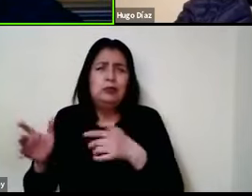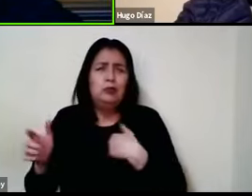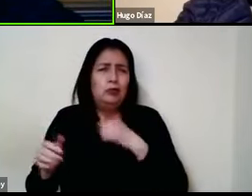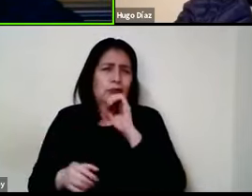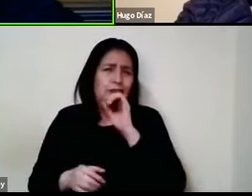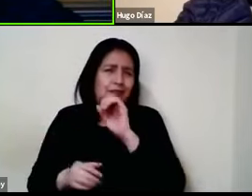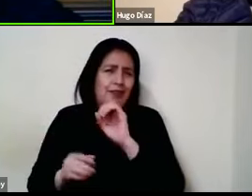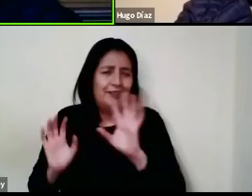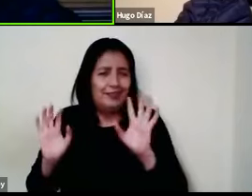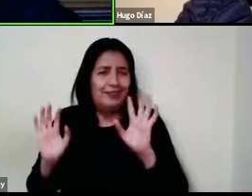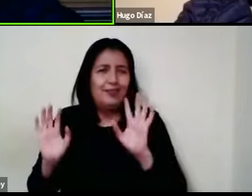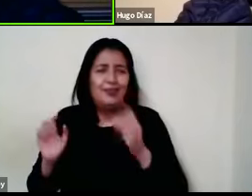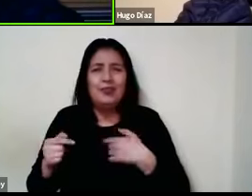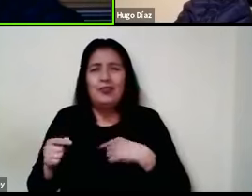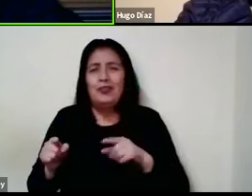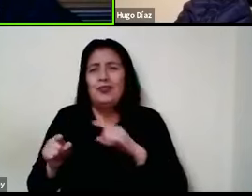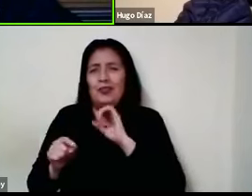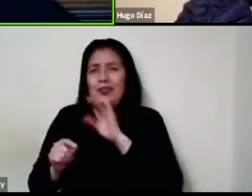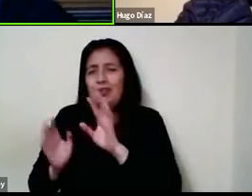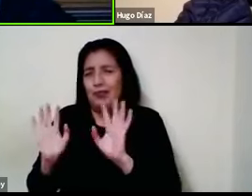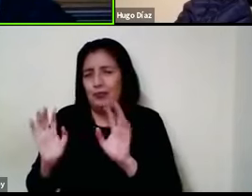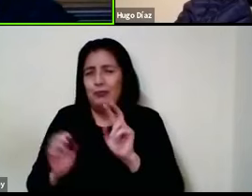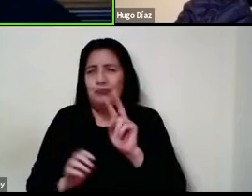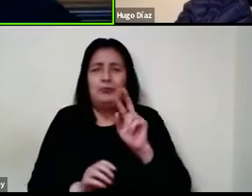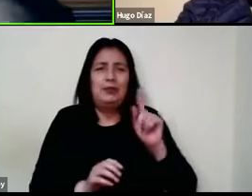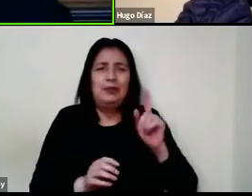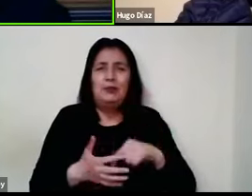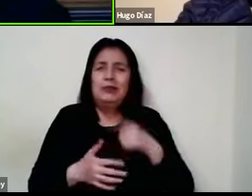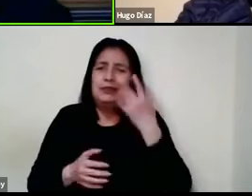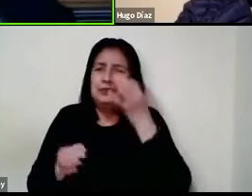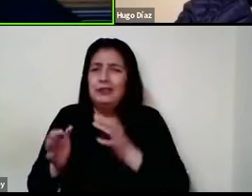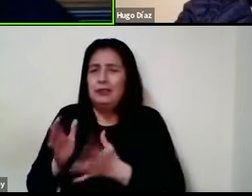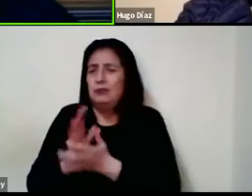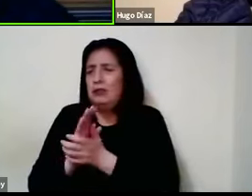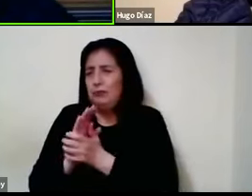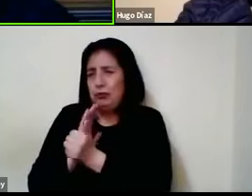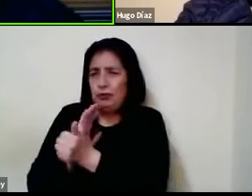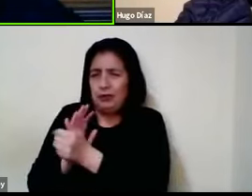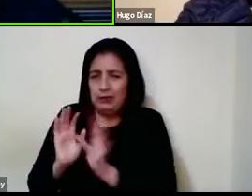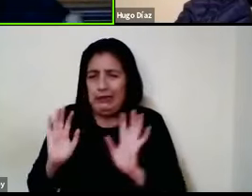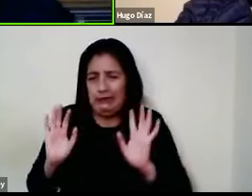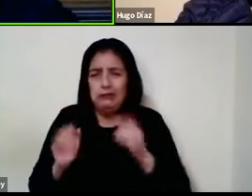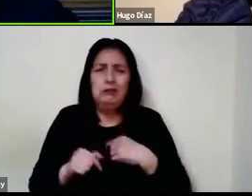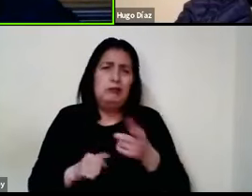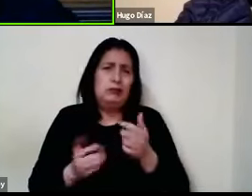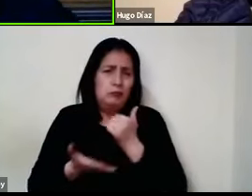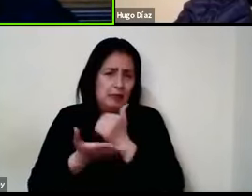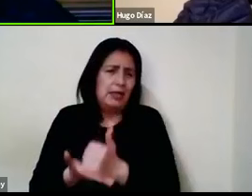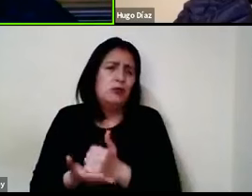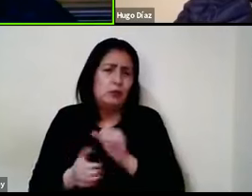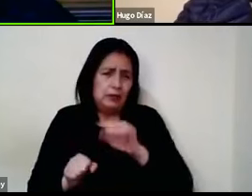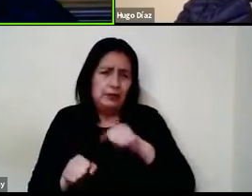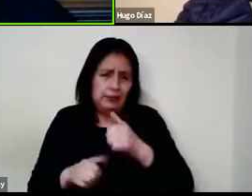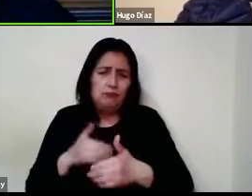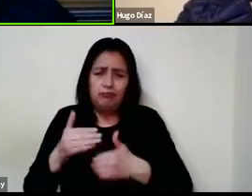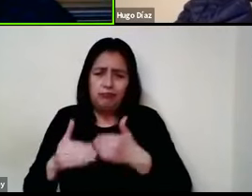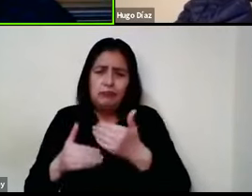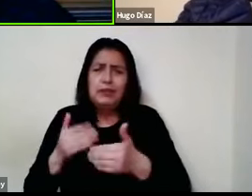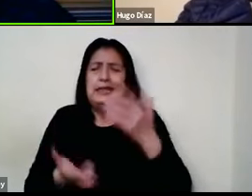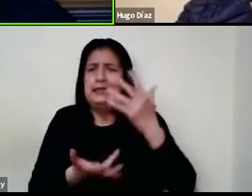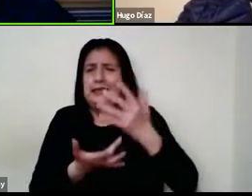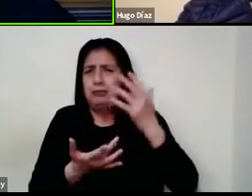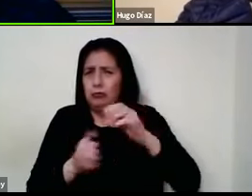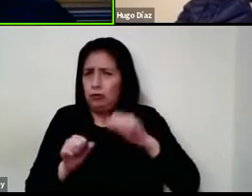igual que Vygotsky, esa zona de desarrollo real con la potencial, ¿no? Entonces, nos van a ayudar en el camino. Las tecnologías juegan un papel